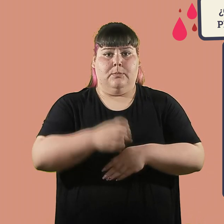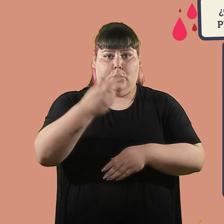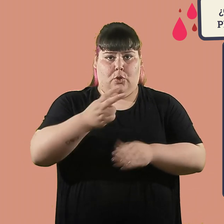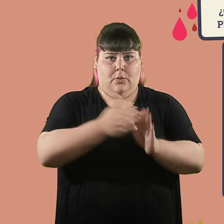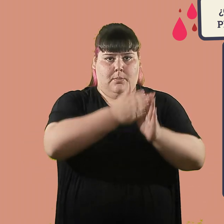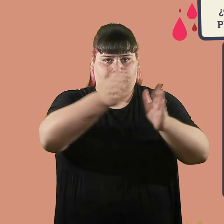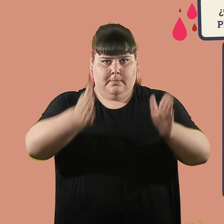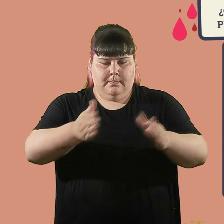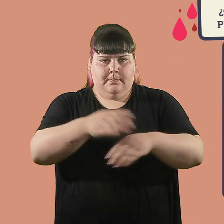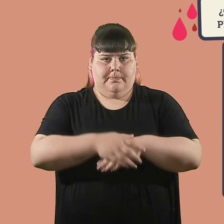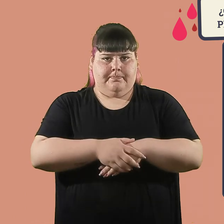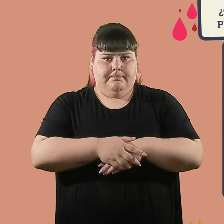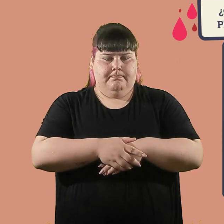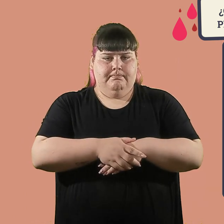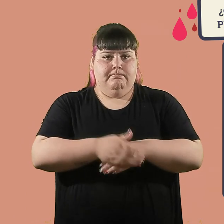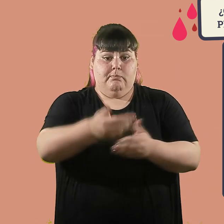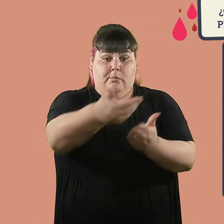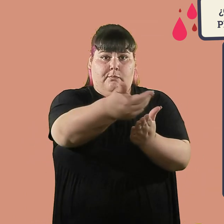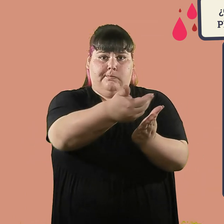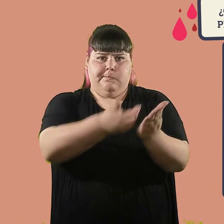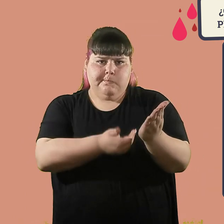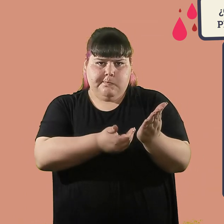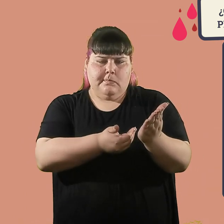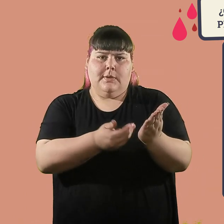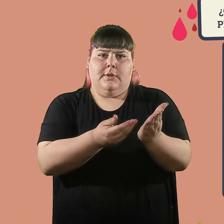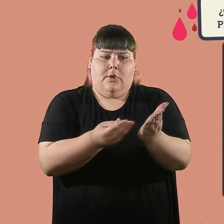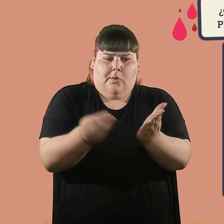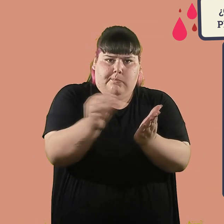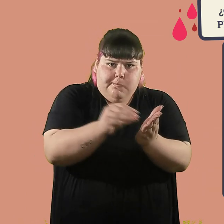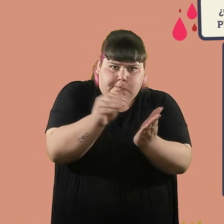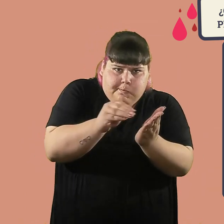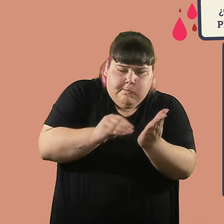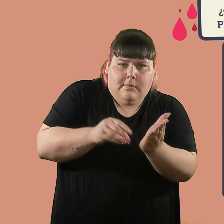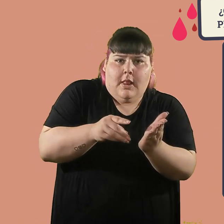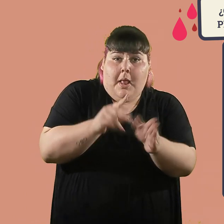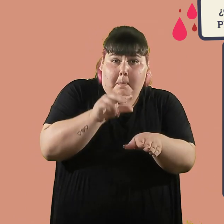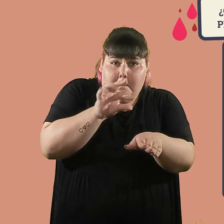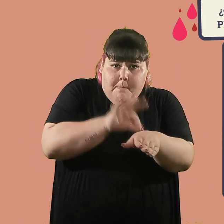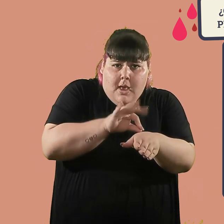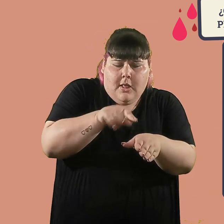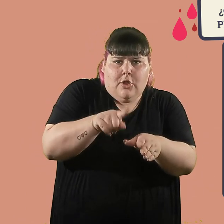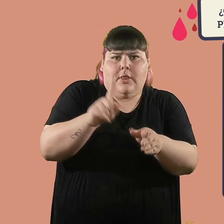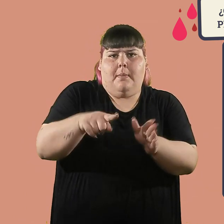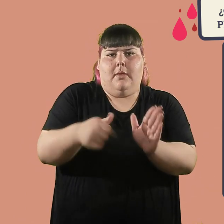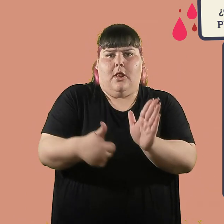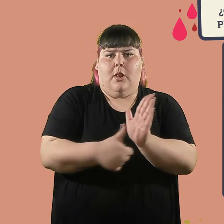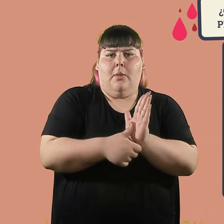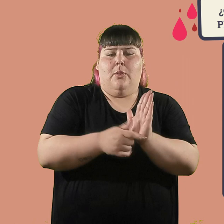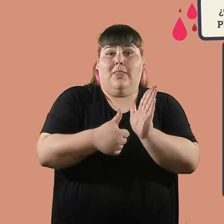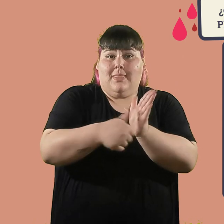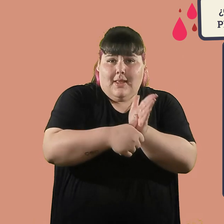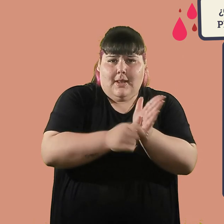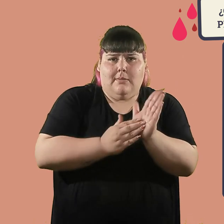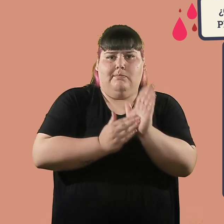2. Cumplimentación del cuestionario médico e identificación con DNI.